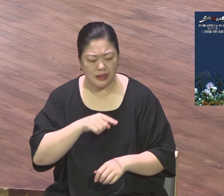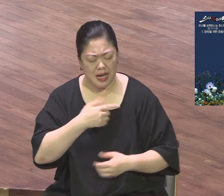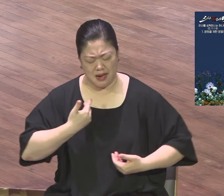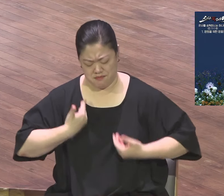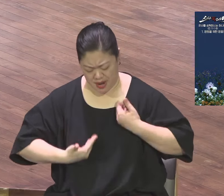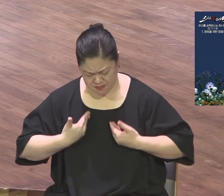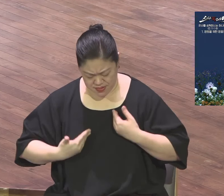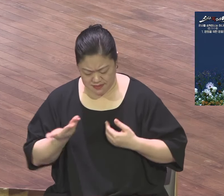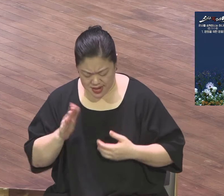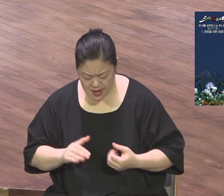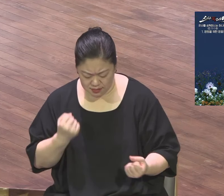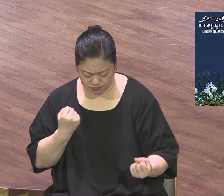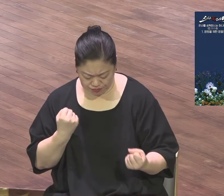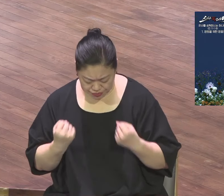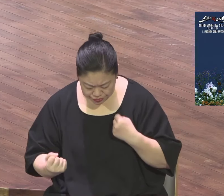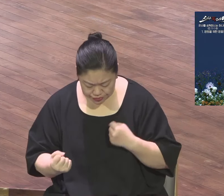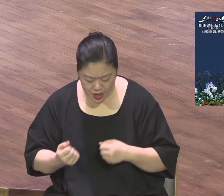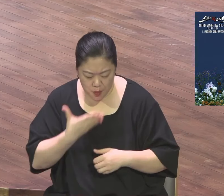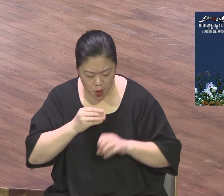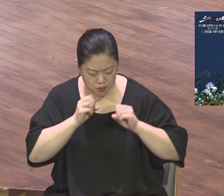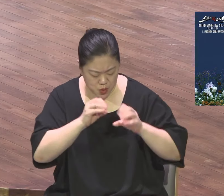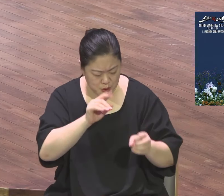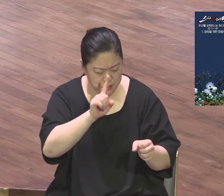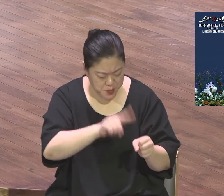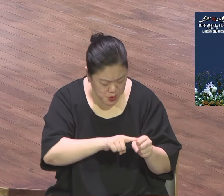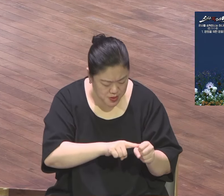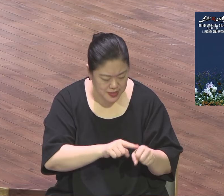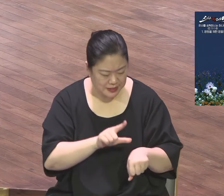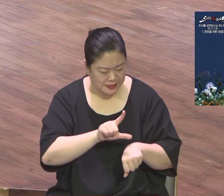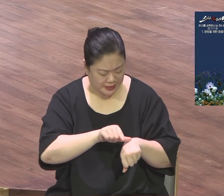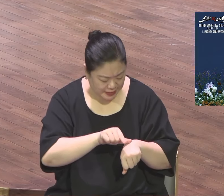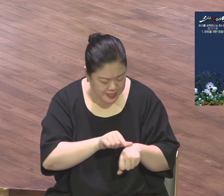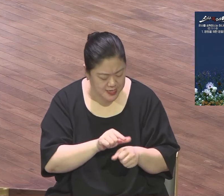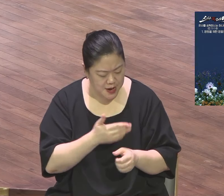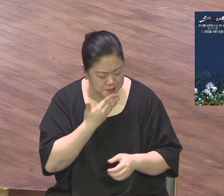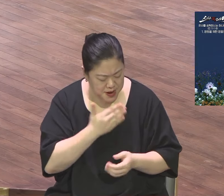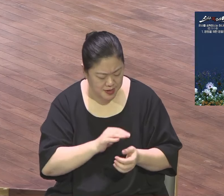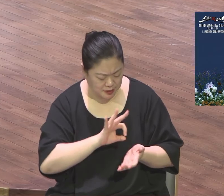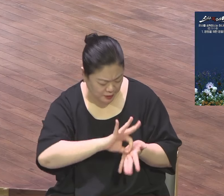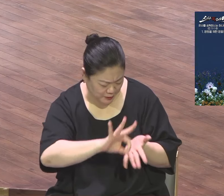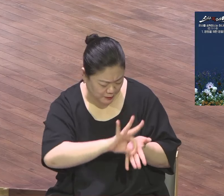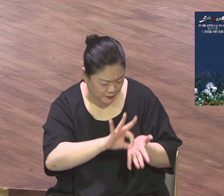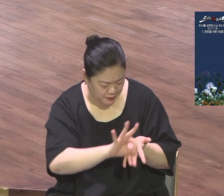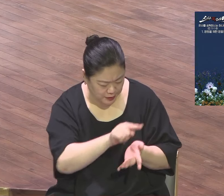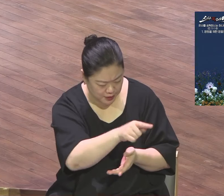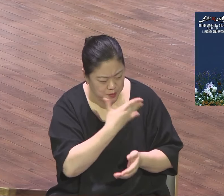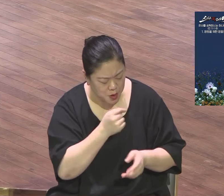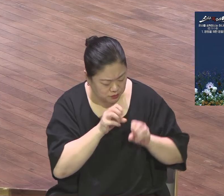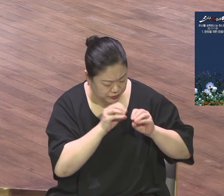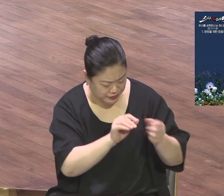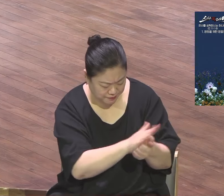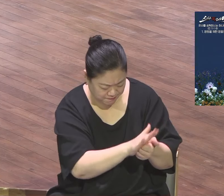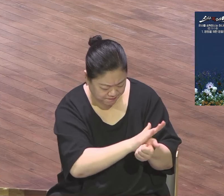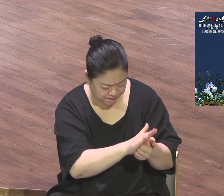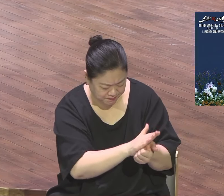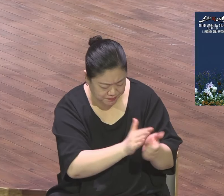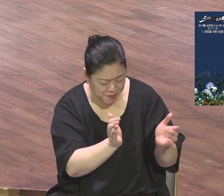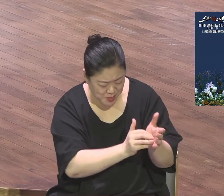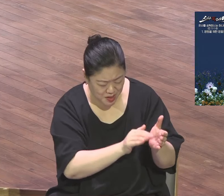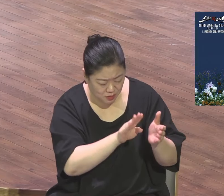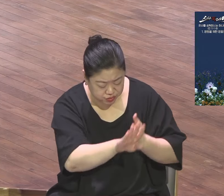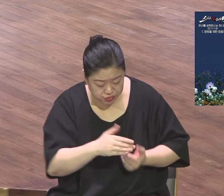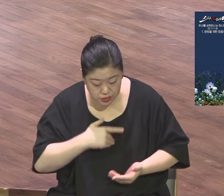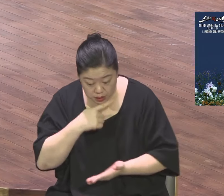시간에 복음 때문에 다 보고 계세요. 너는 너 떡을 물 위에서 던져라. 여러 날 후에